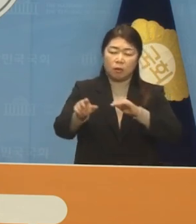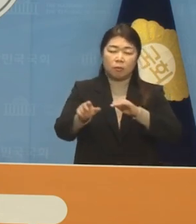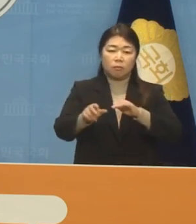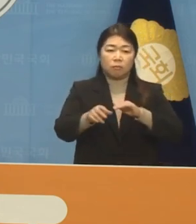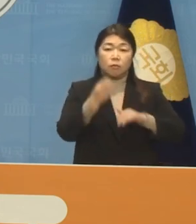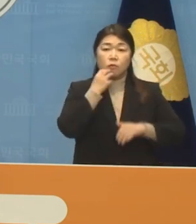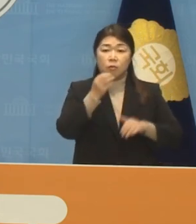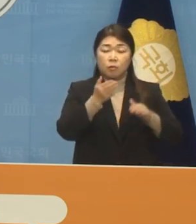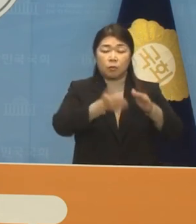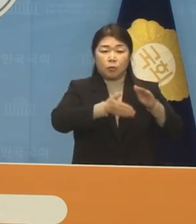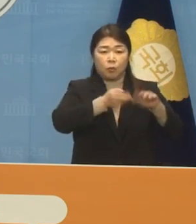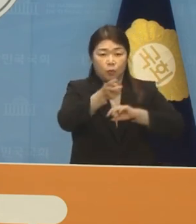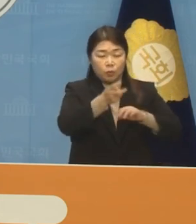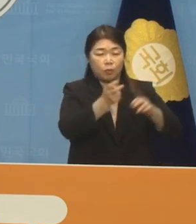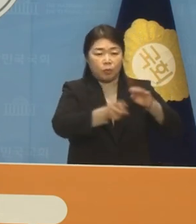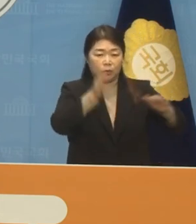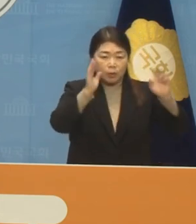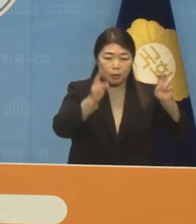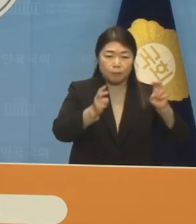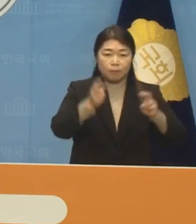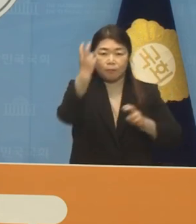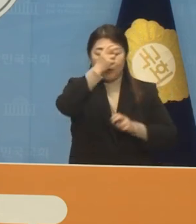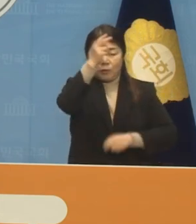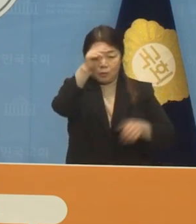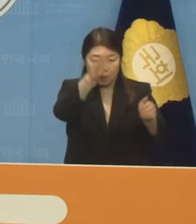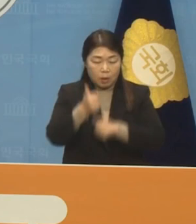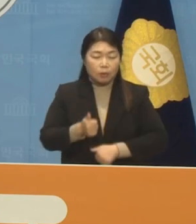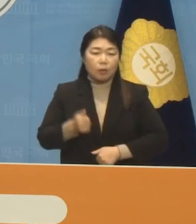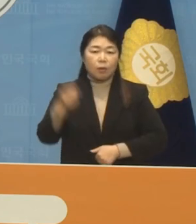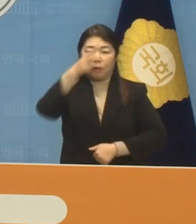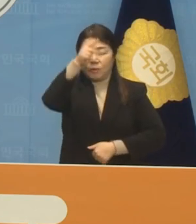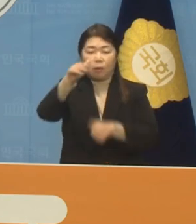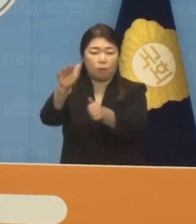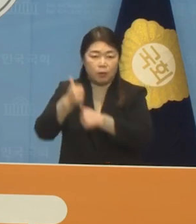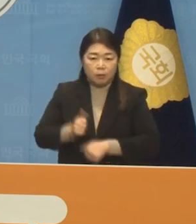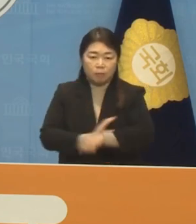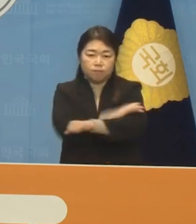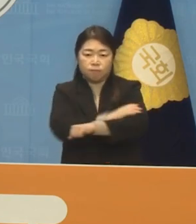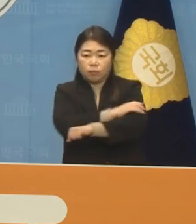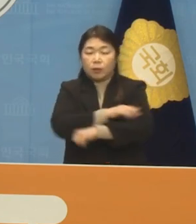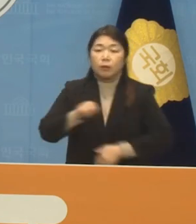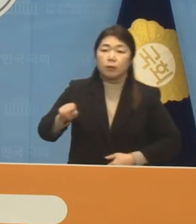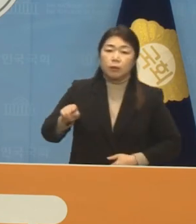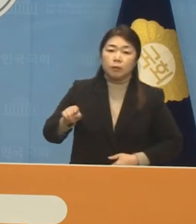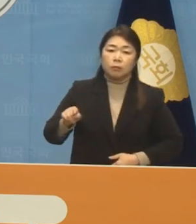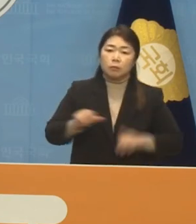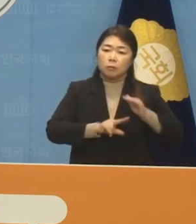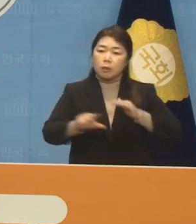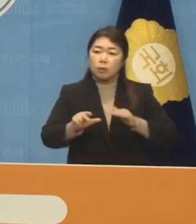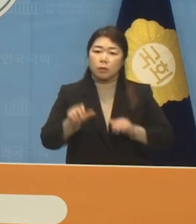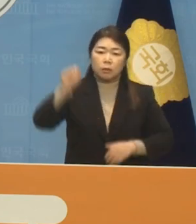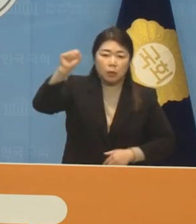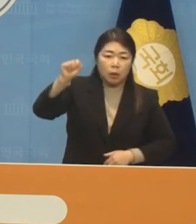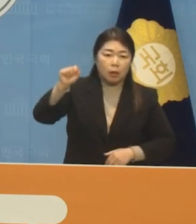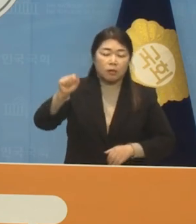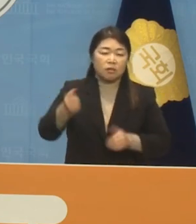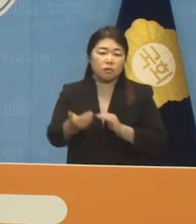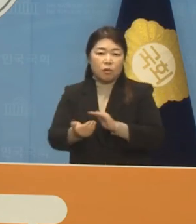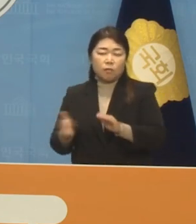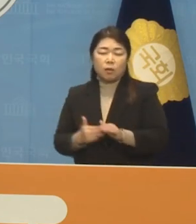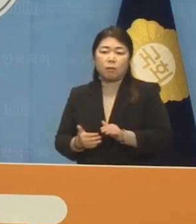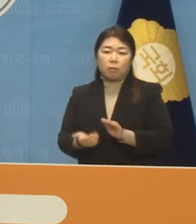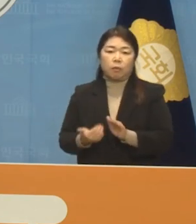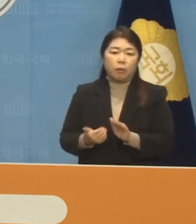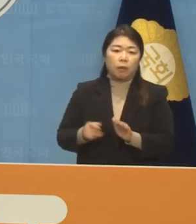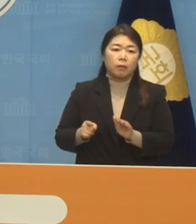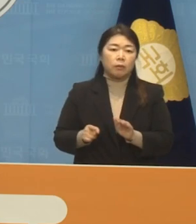서울교통공사, 경찰, 검찰 이런 공권력을 활용해가지고 지하철 시위만 하기도 전부터